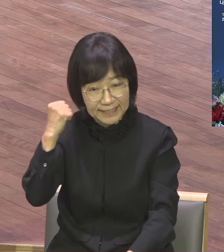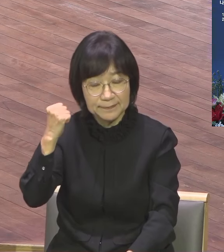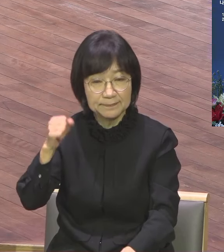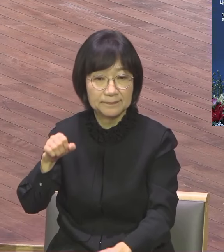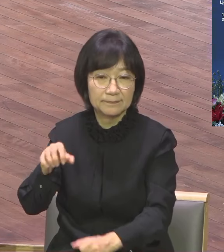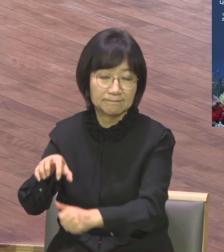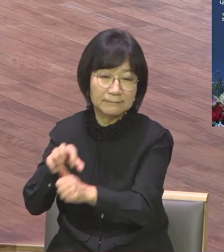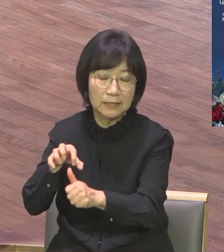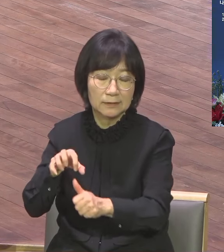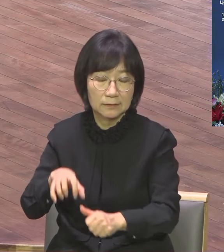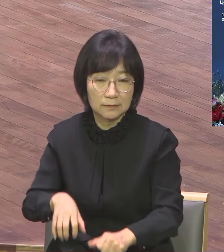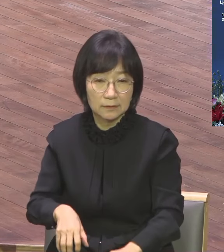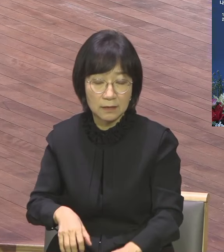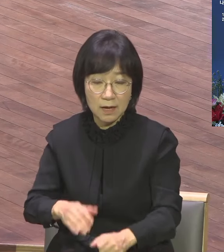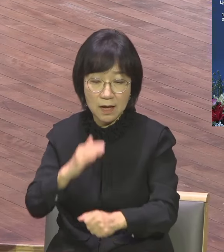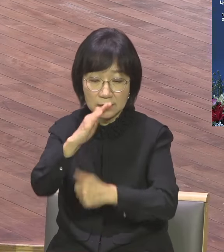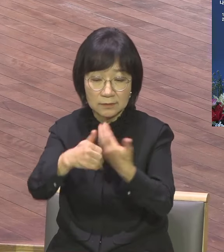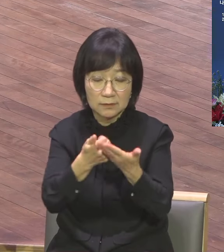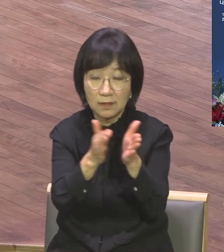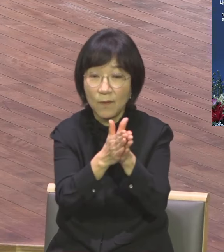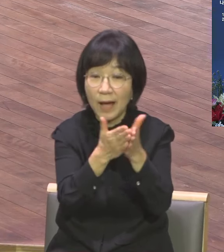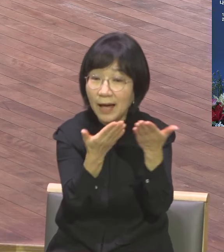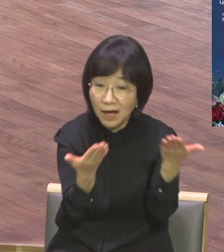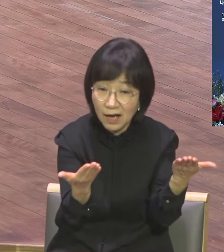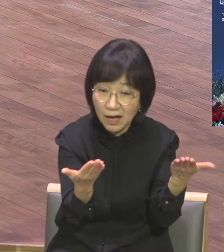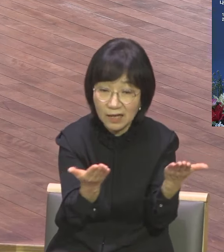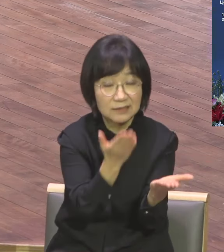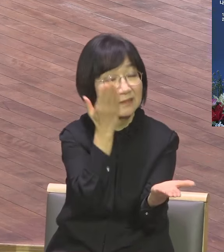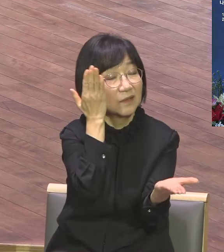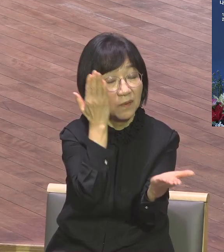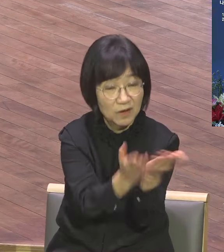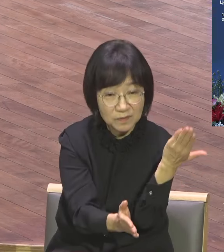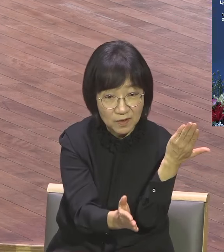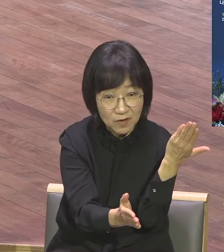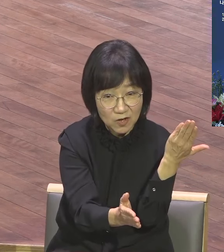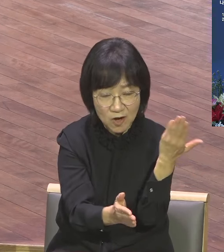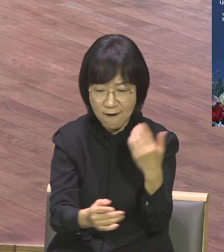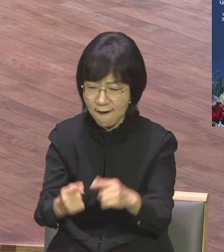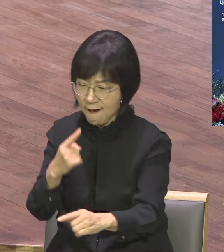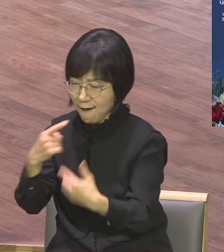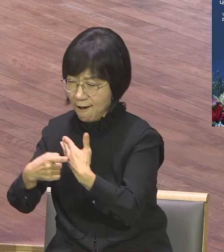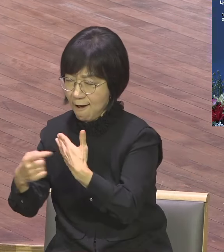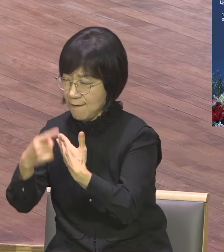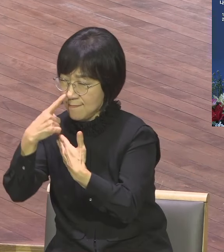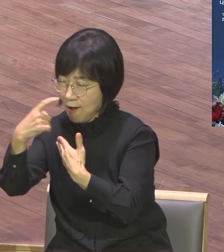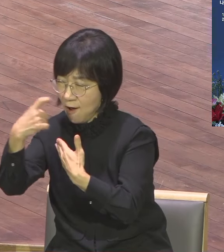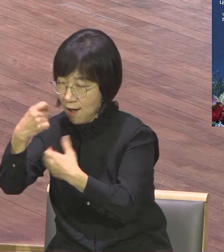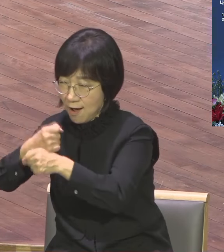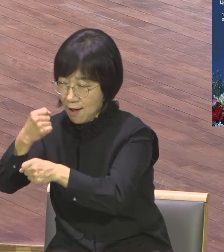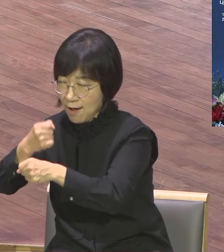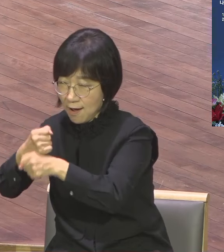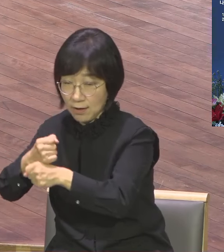이 비성경적인 것을 자기들 교리대로 그럴듯한 내용으로 멋지게